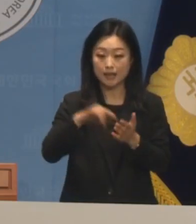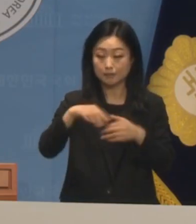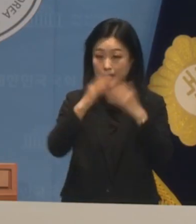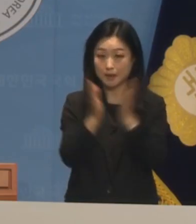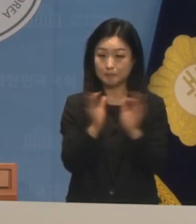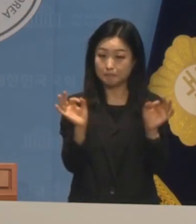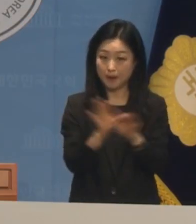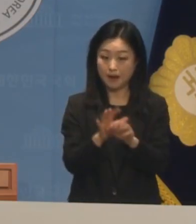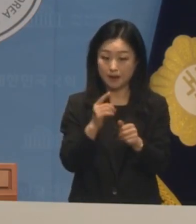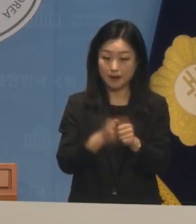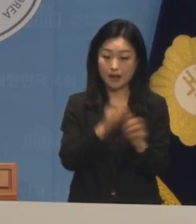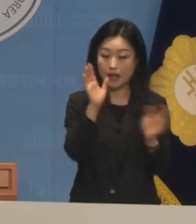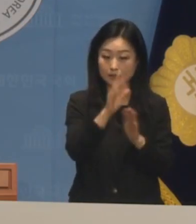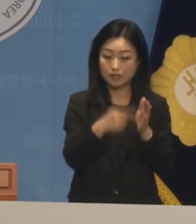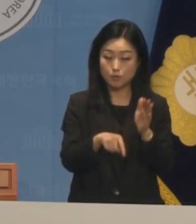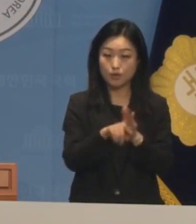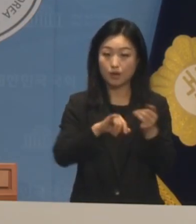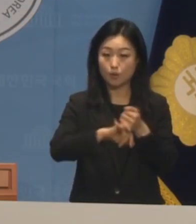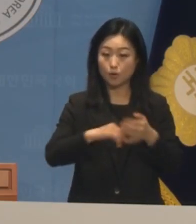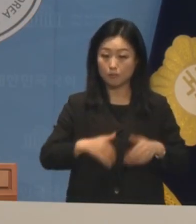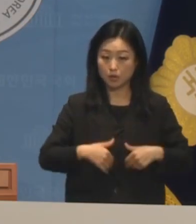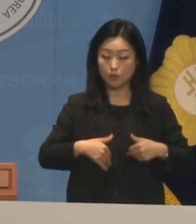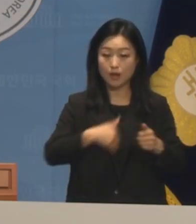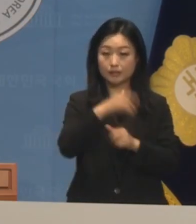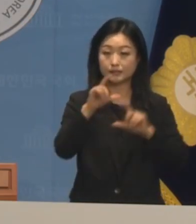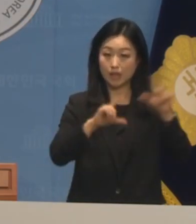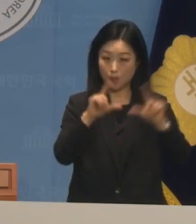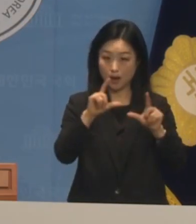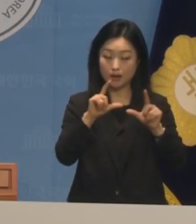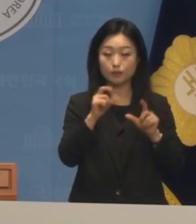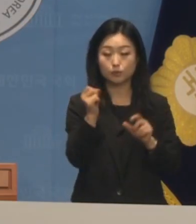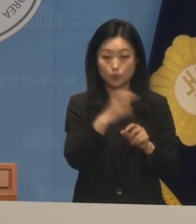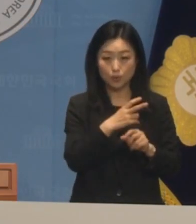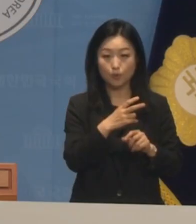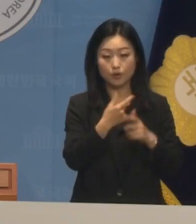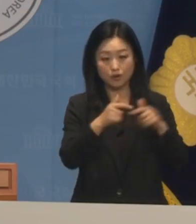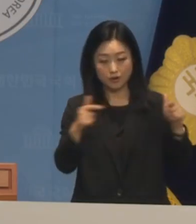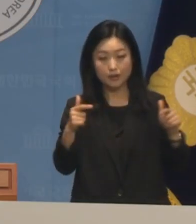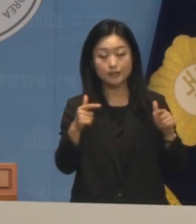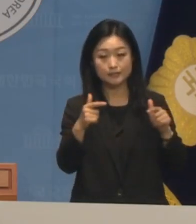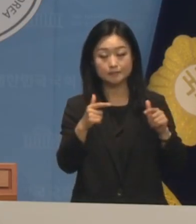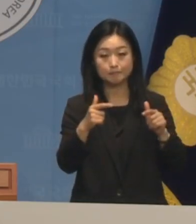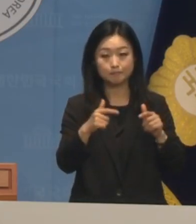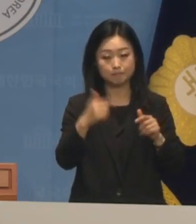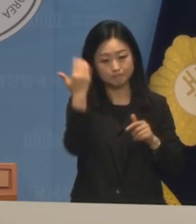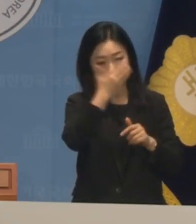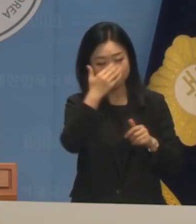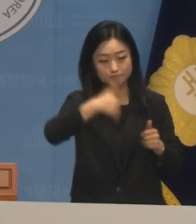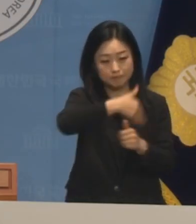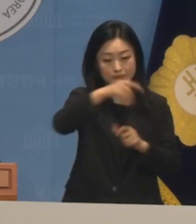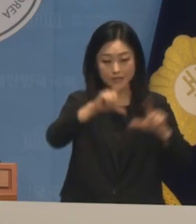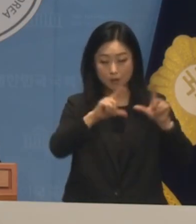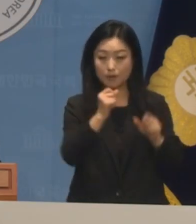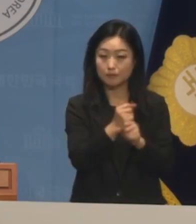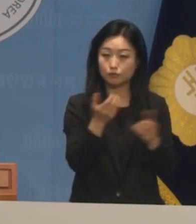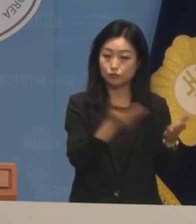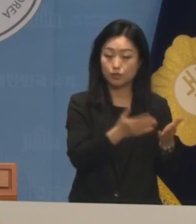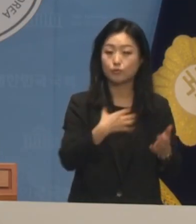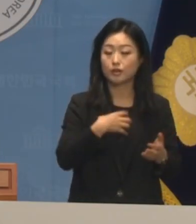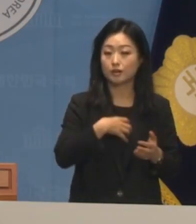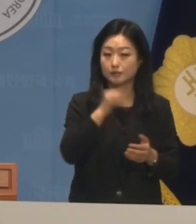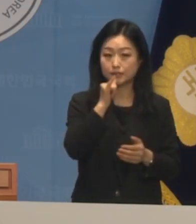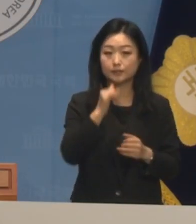재정 감소 요인들이 시도교육청 운영에 커다란 부담을 주고 있습니다. 징세권이 없는 시도교육청은